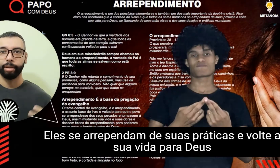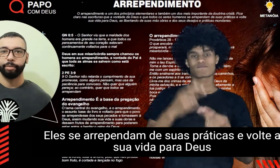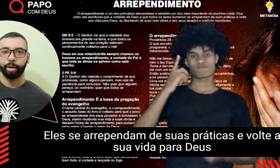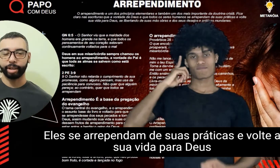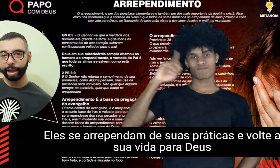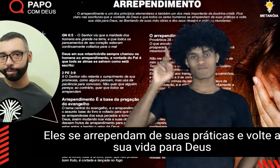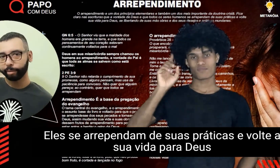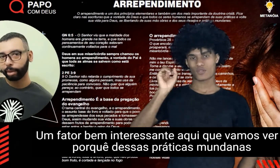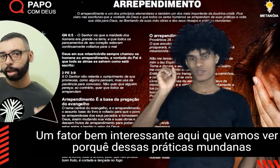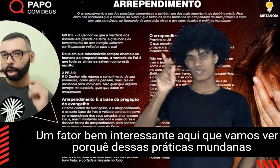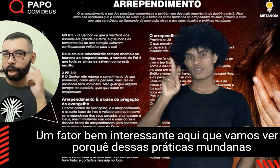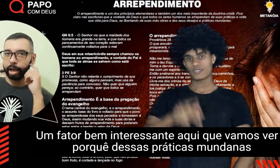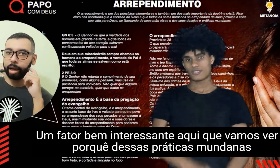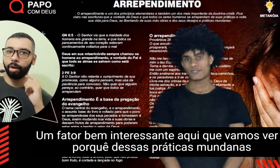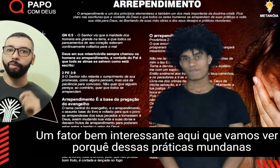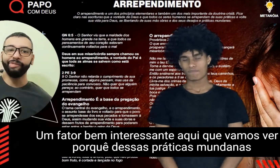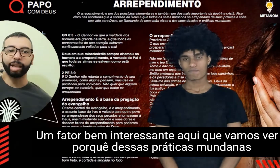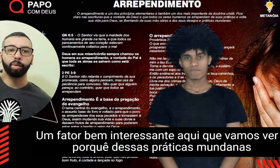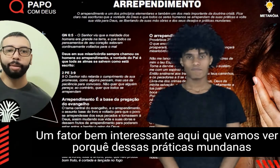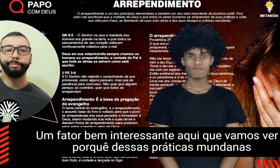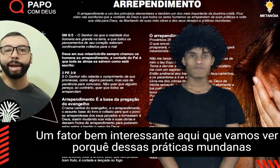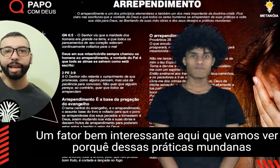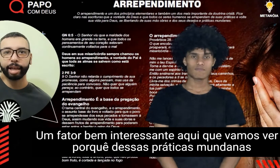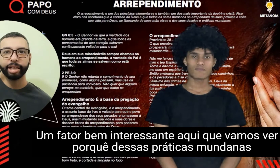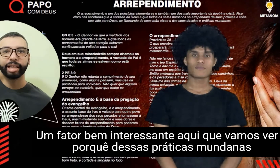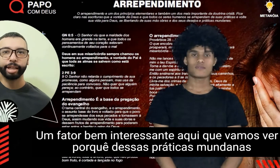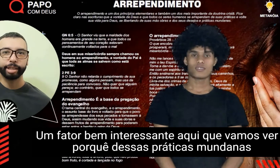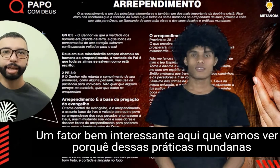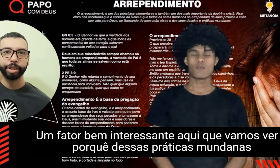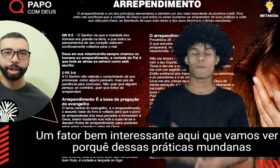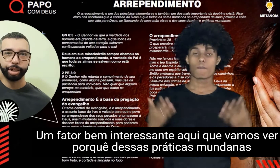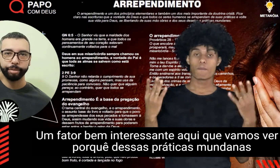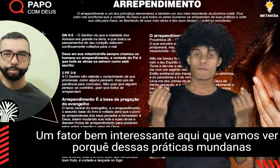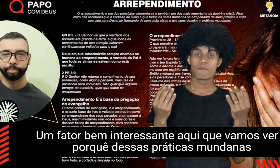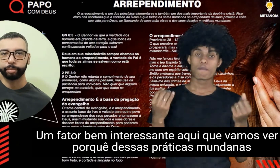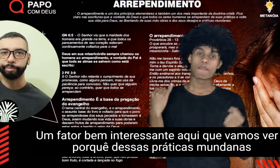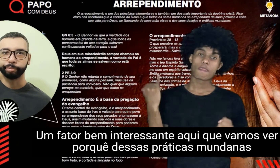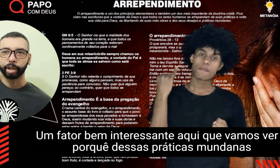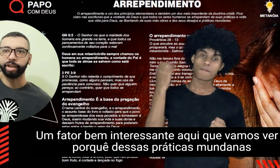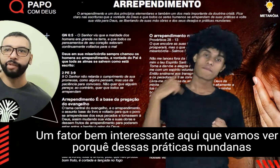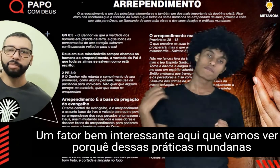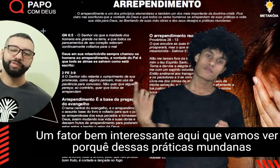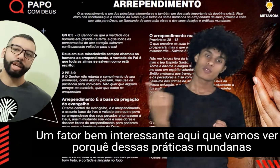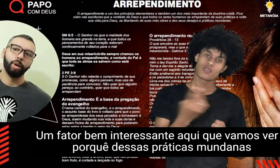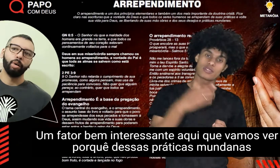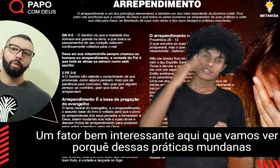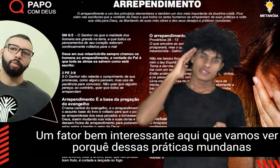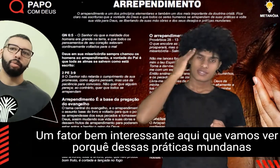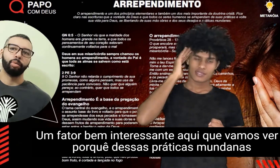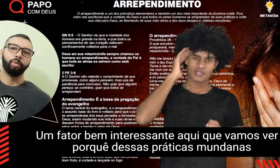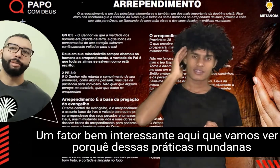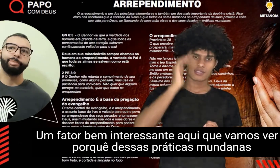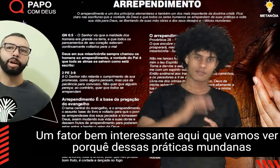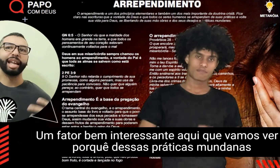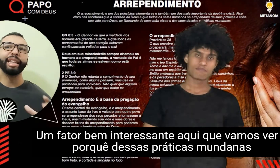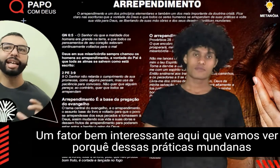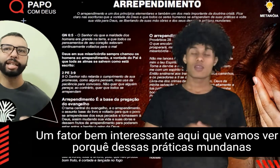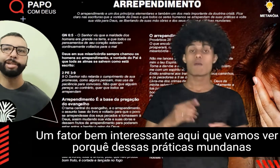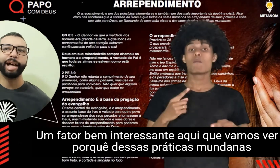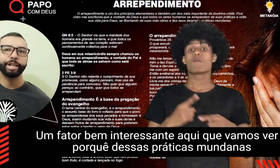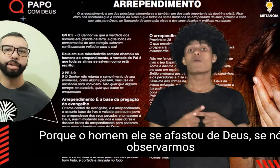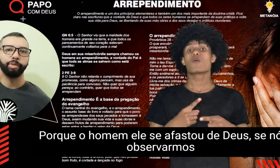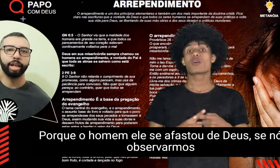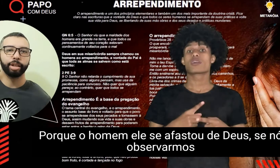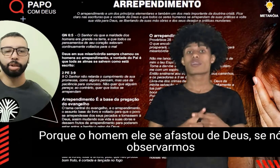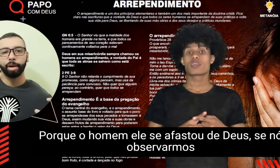Deus, ok? Um fator bem interessante aqui, que vamos ver o porquê